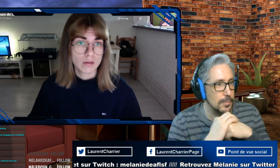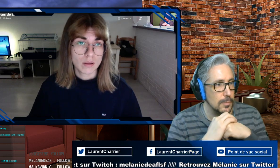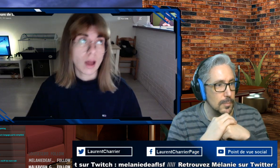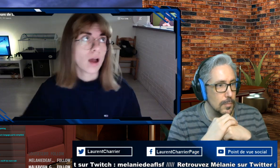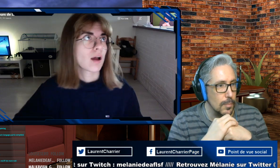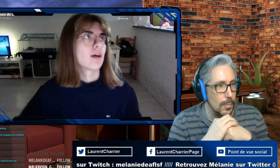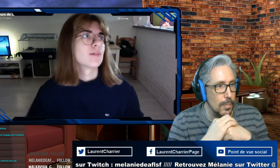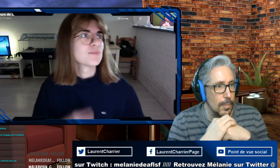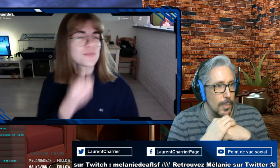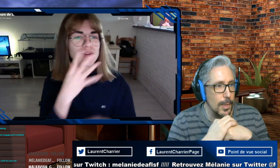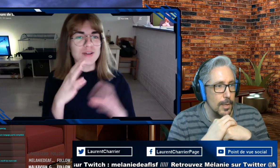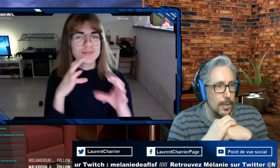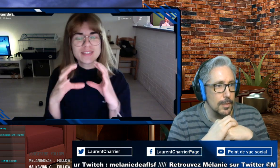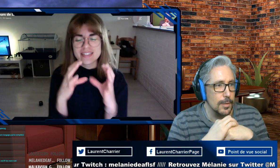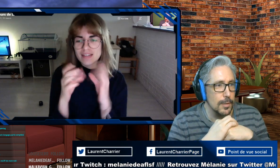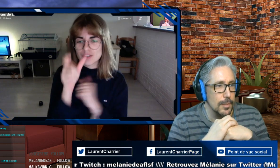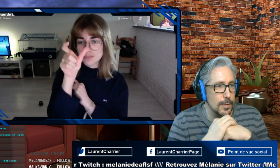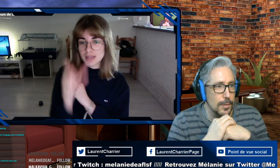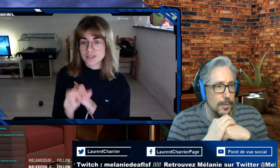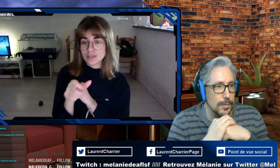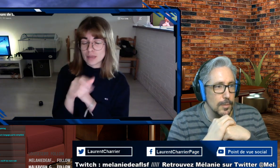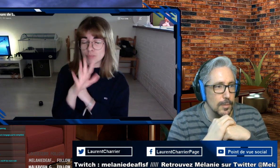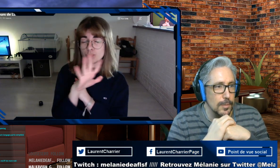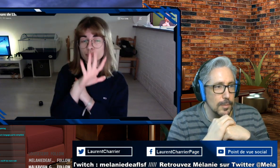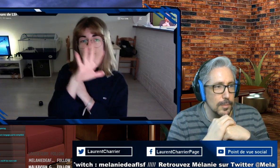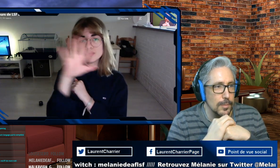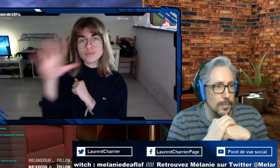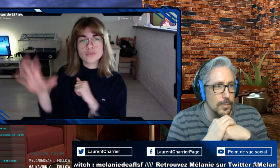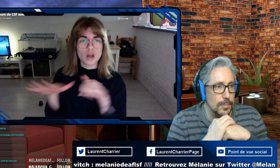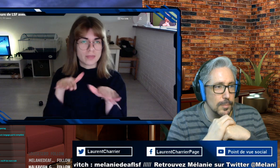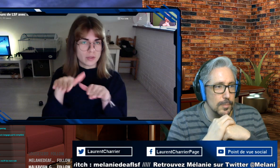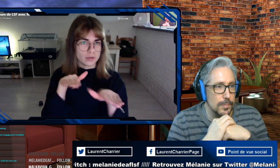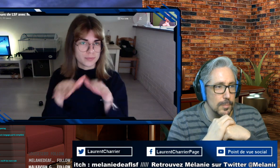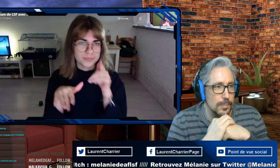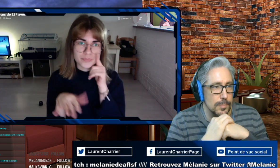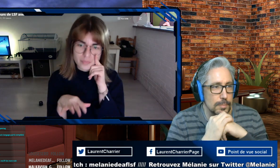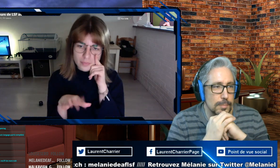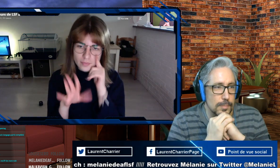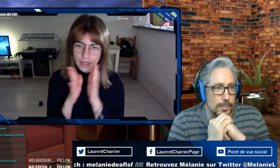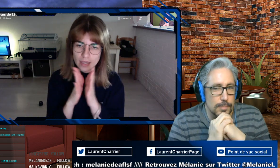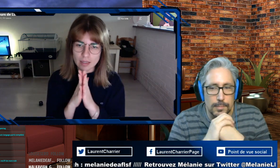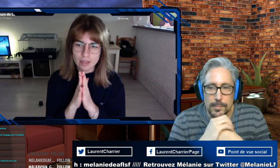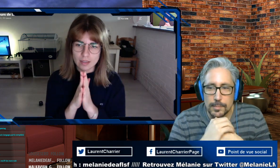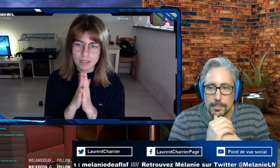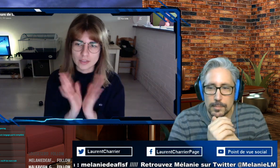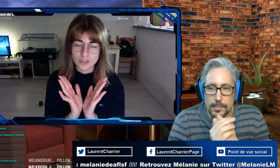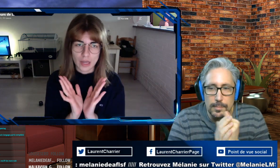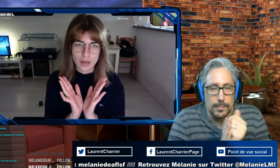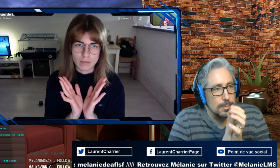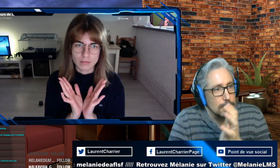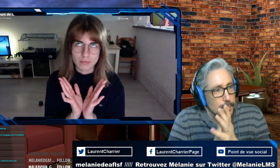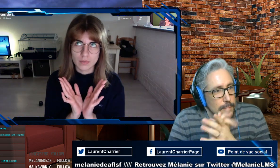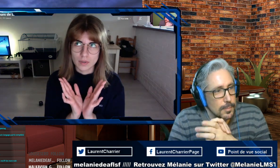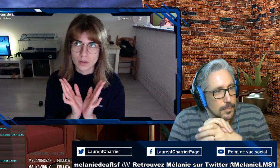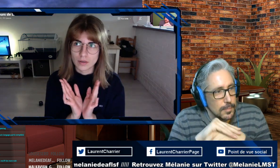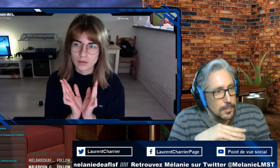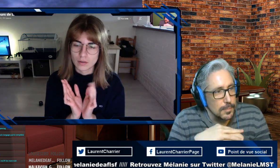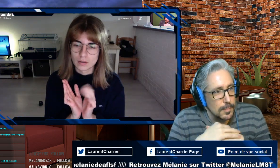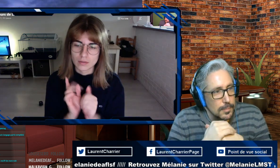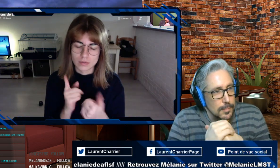Ah, bien communiquer avec une personne, il y a plusieurs méthodes. Déjà,